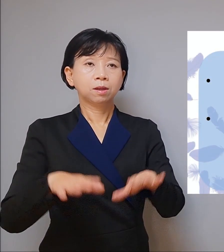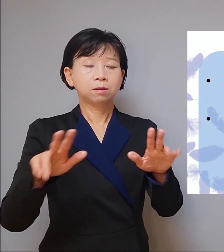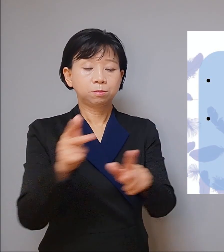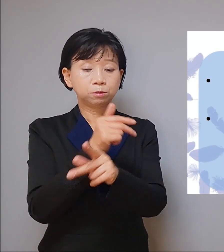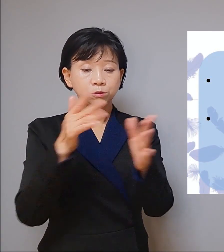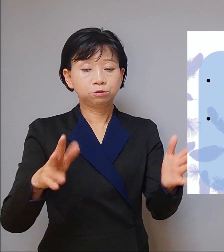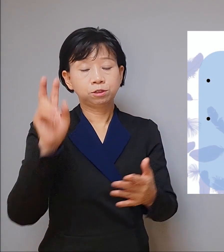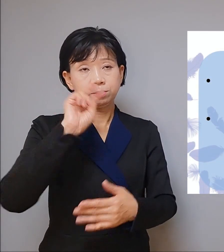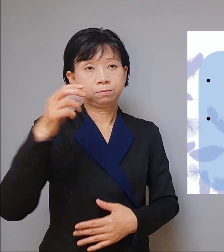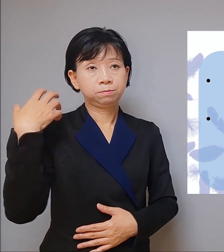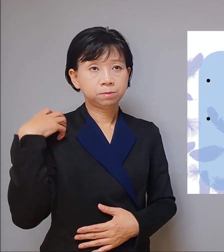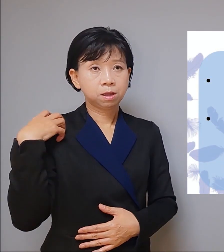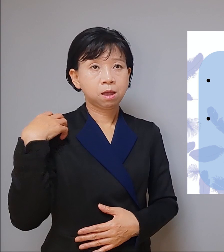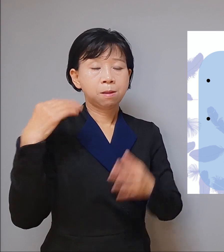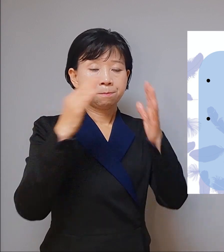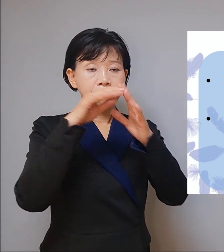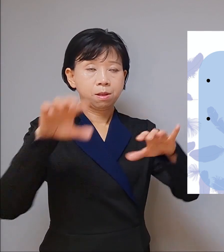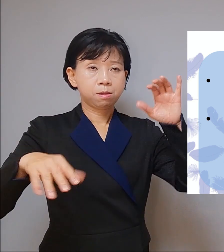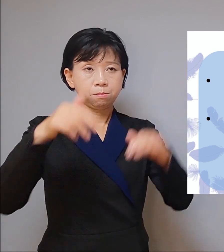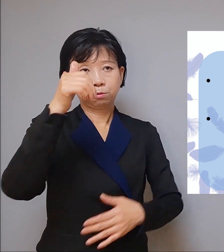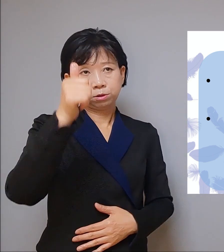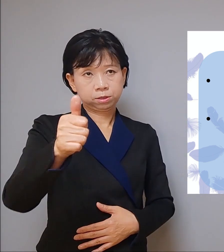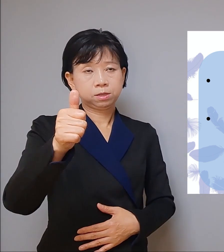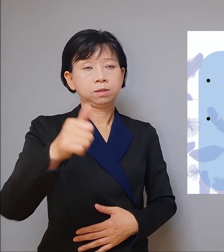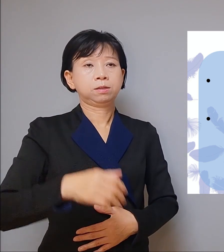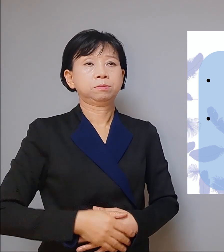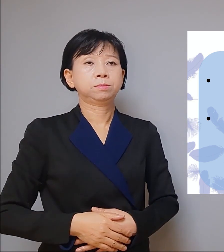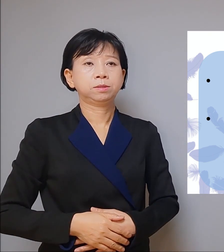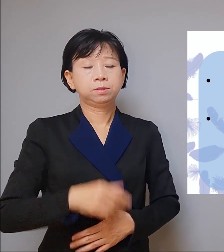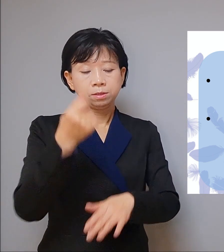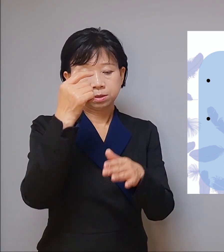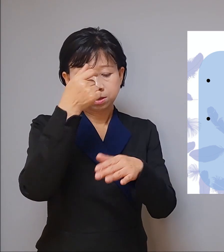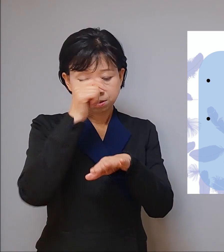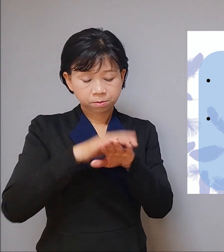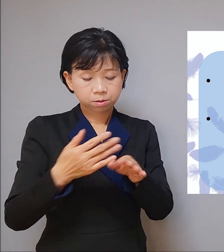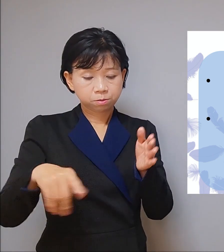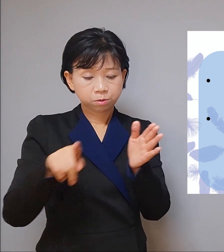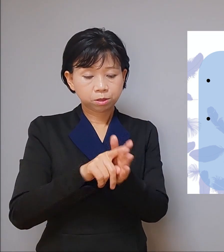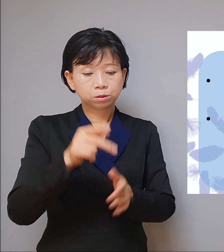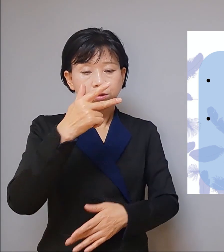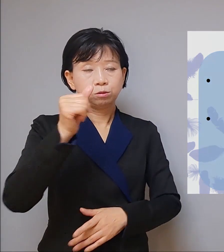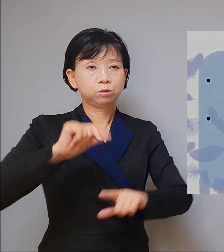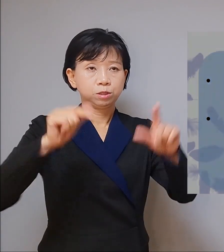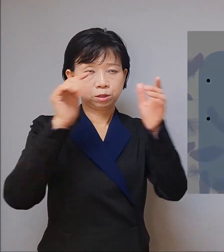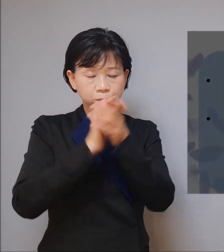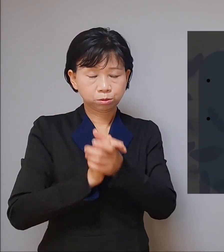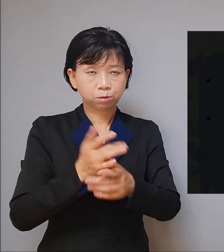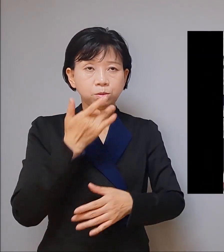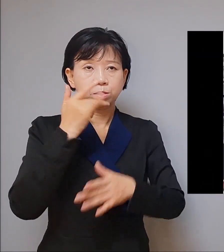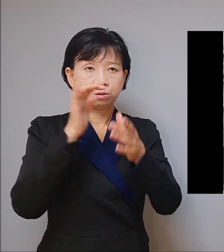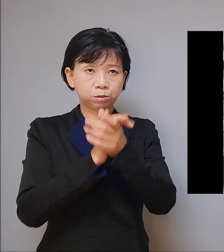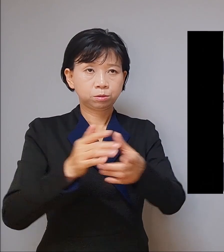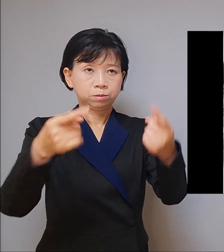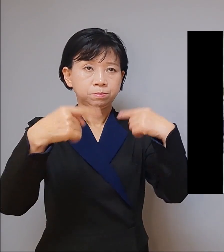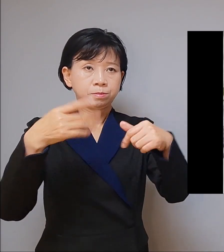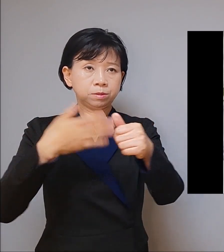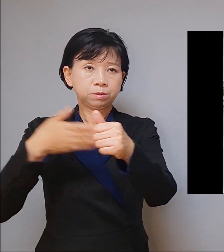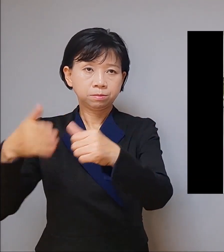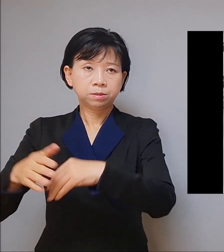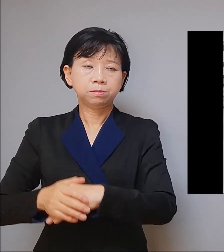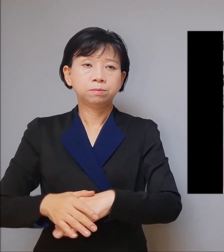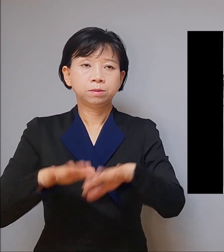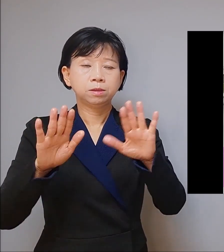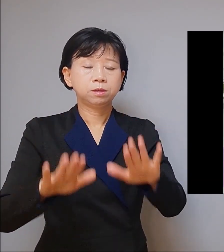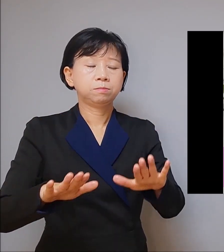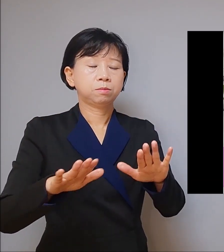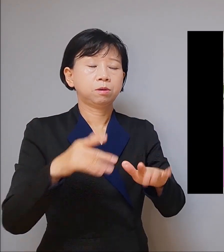이번 주간 콰이어는 마을 목자입니다. 예배를 위한 주일 기도와 화요 기도에 참여 바랍니다.